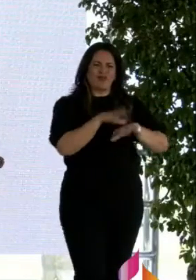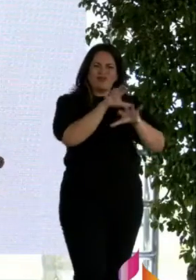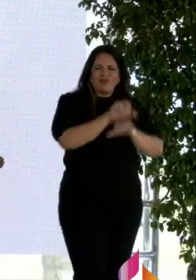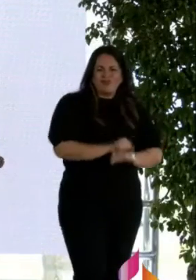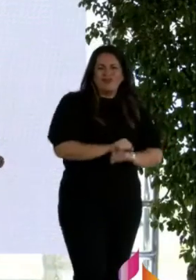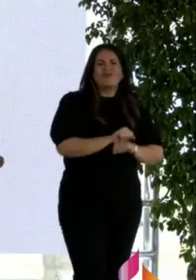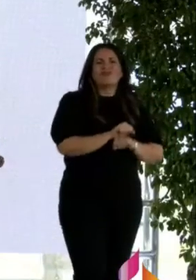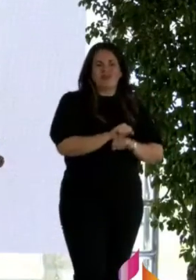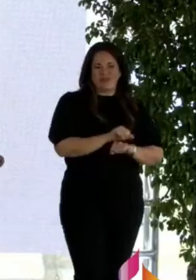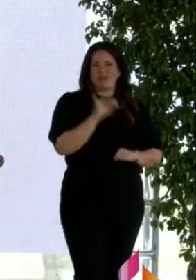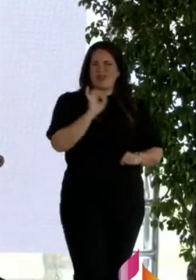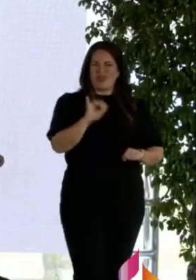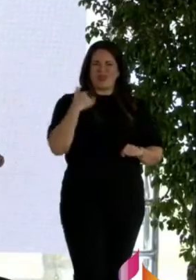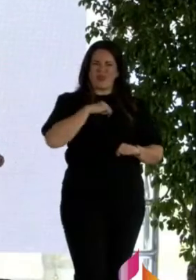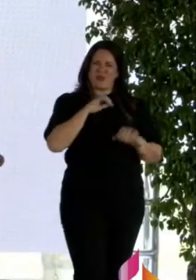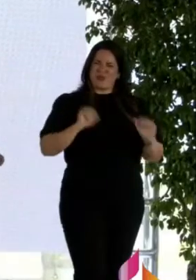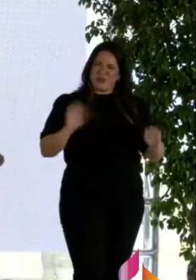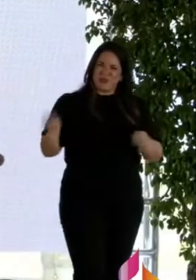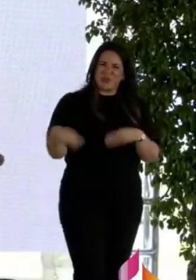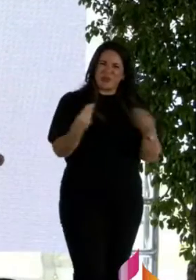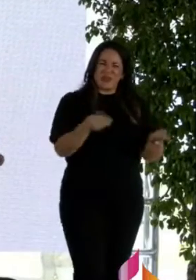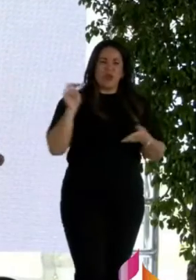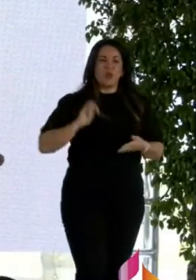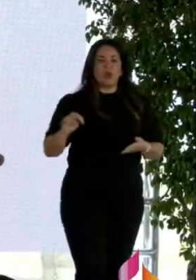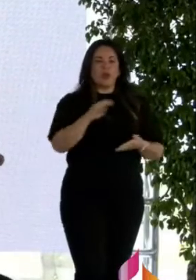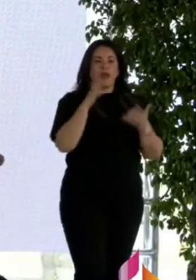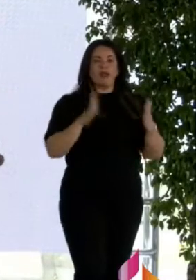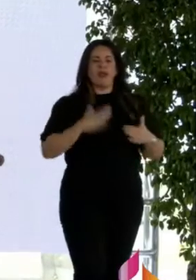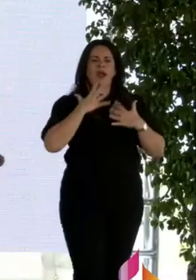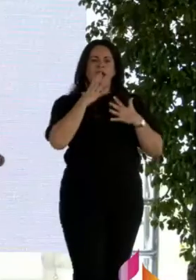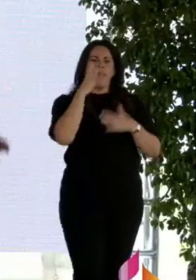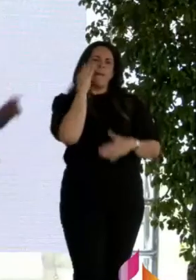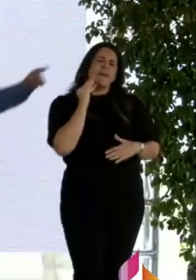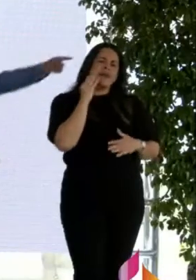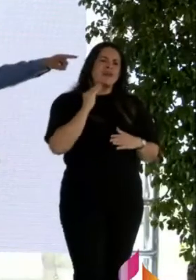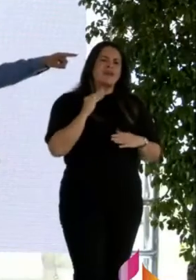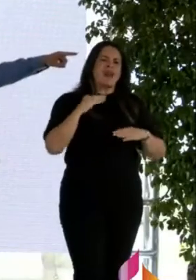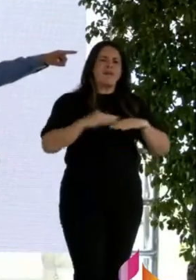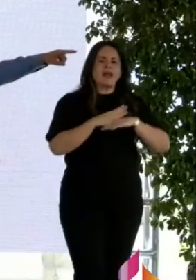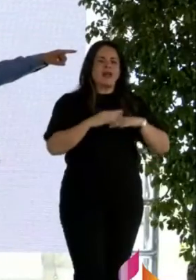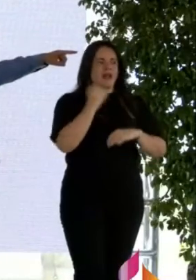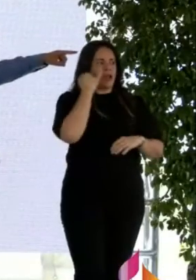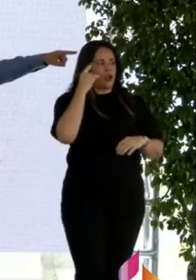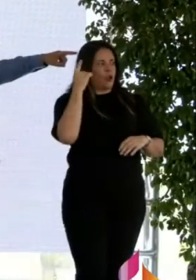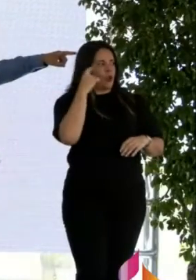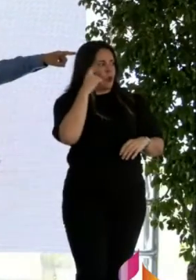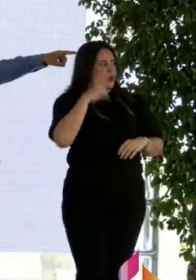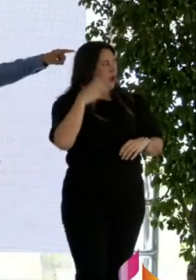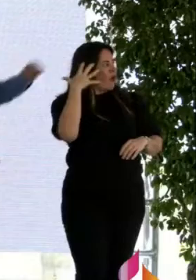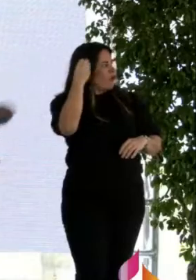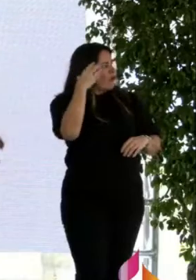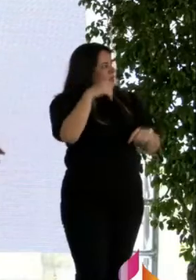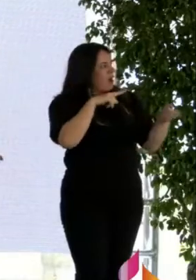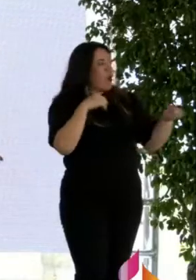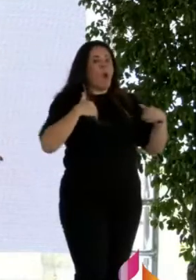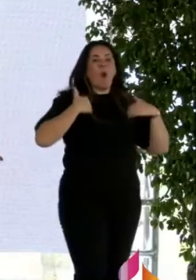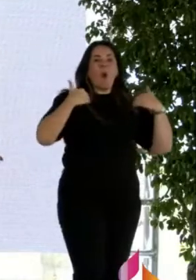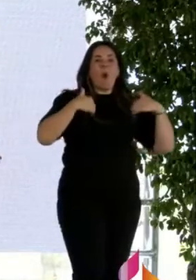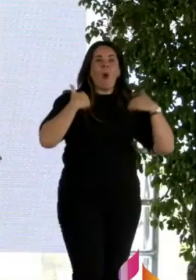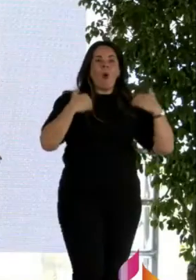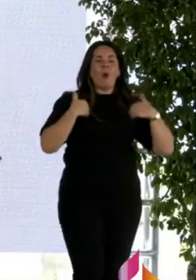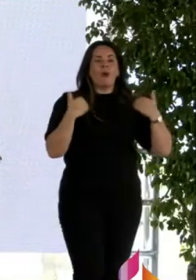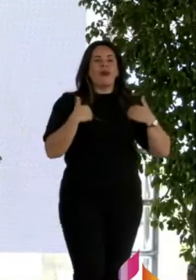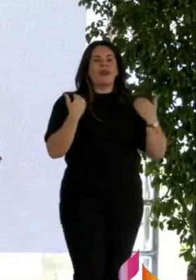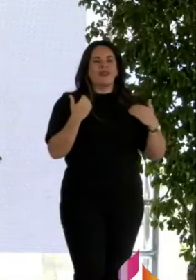eso, pues, vamos a poder proveerle al turista una experiencia de playa acá. Si miran afuera, van a ver unos jóvenes haciendo